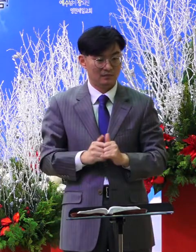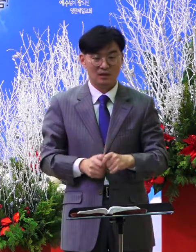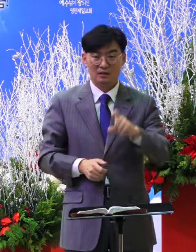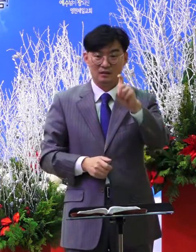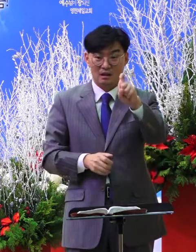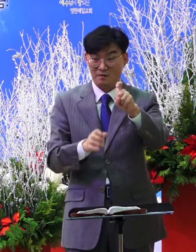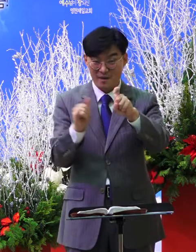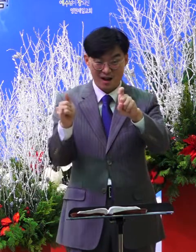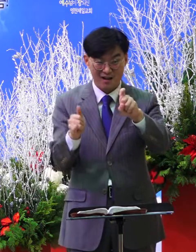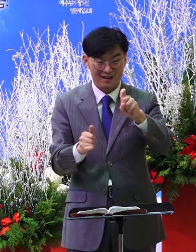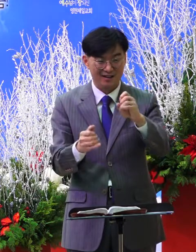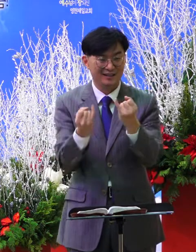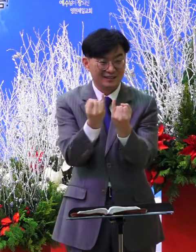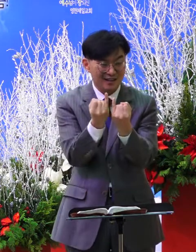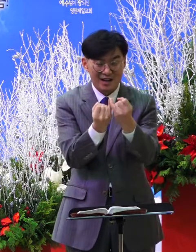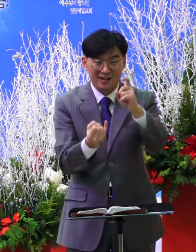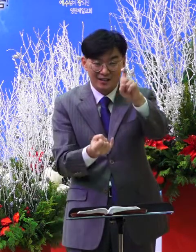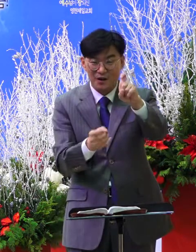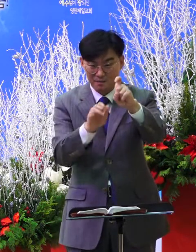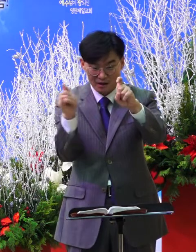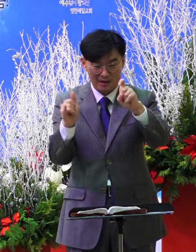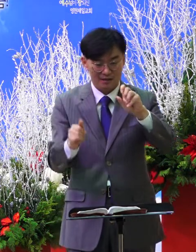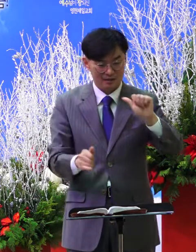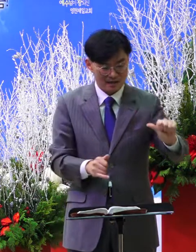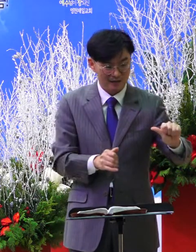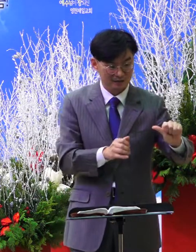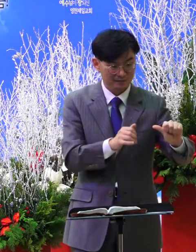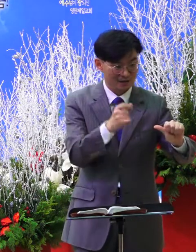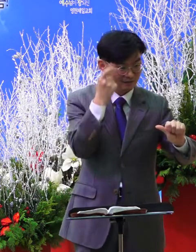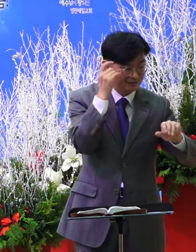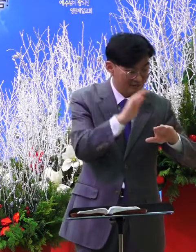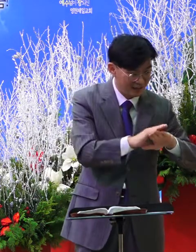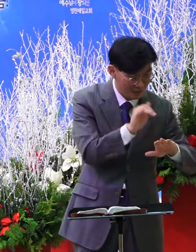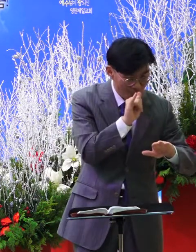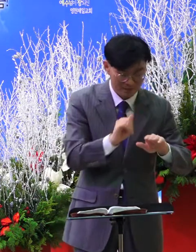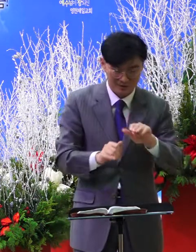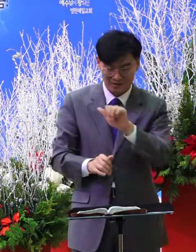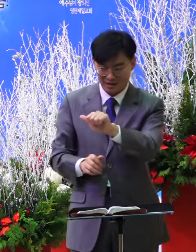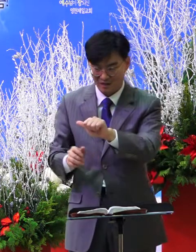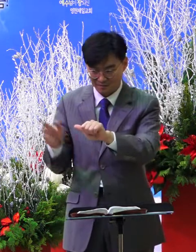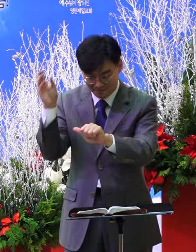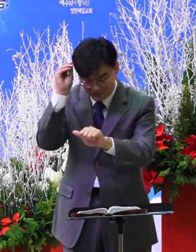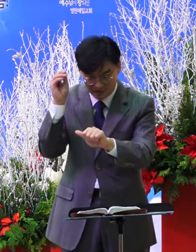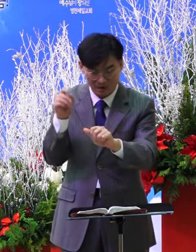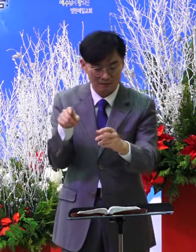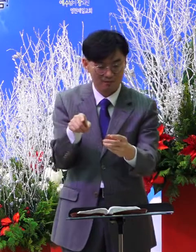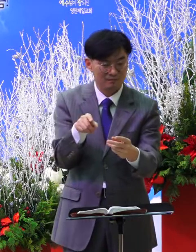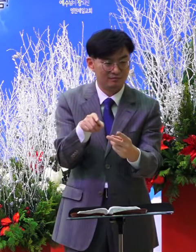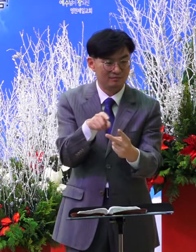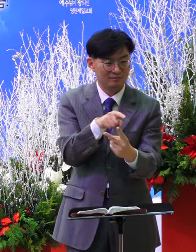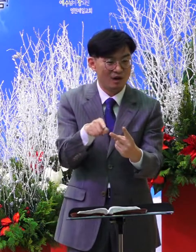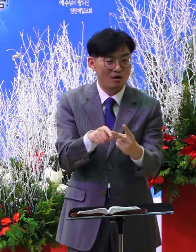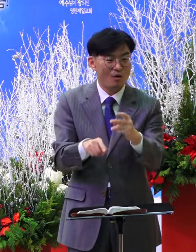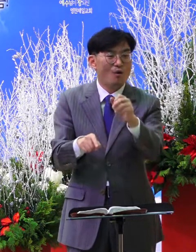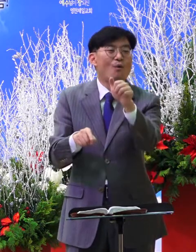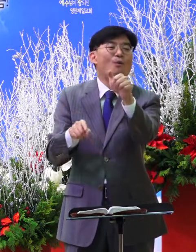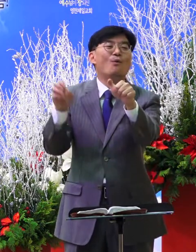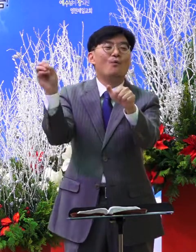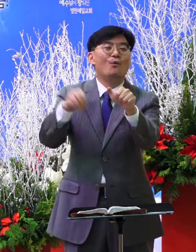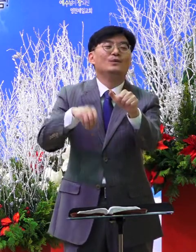10명 중에 5명이라고 보면 한 50%는 되지 않겠습니까? 어쩌면 50%는 그렇게